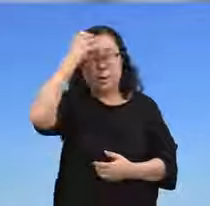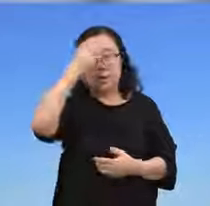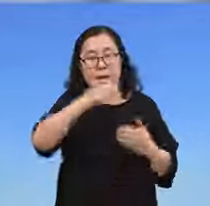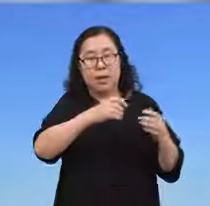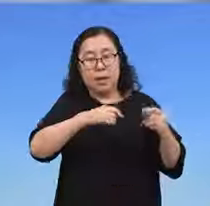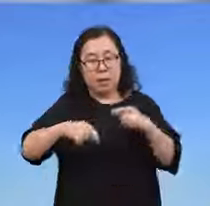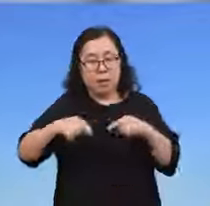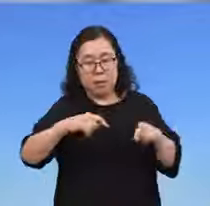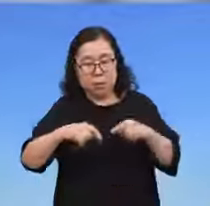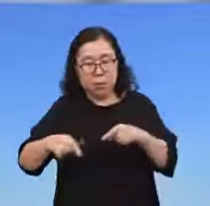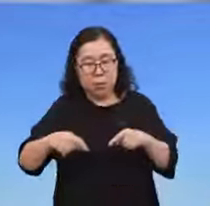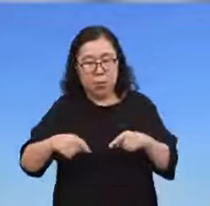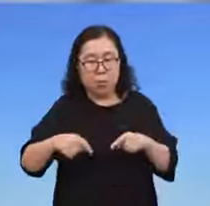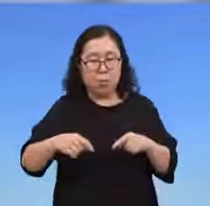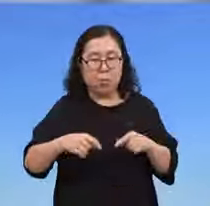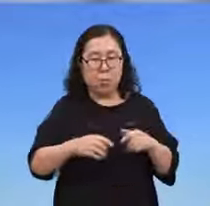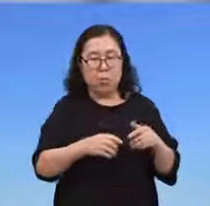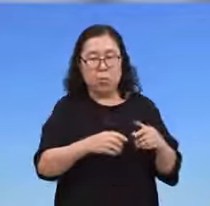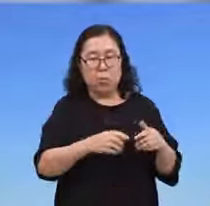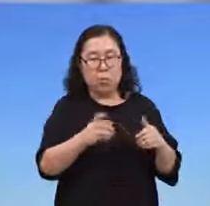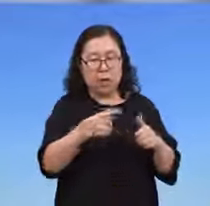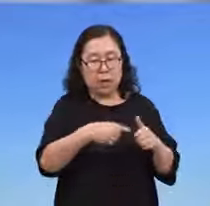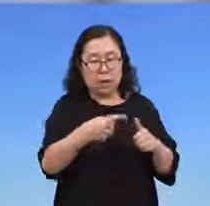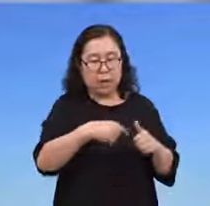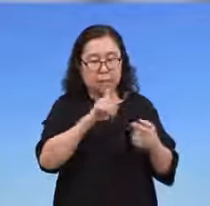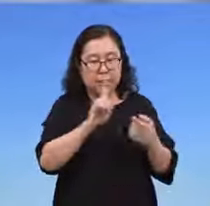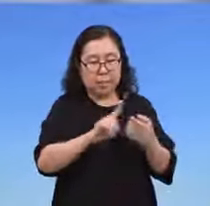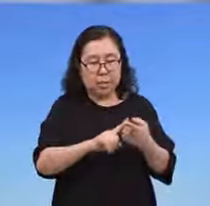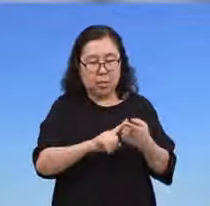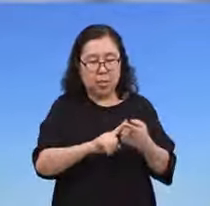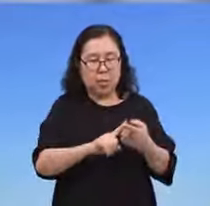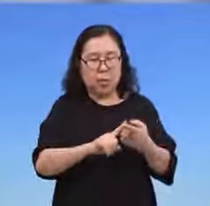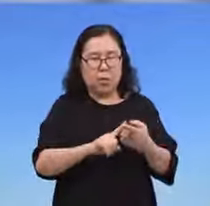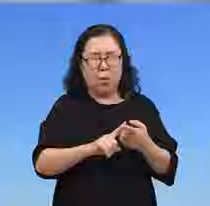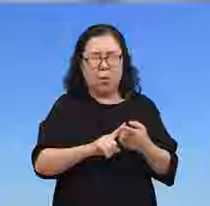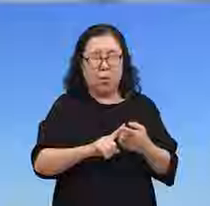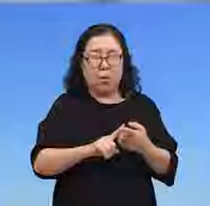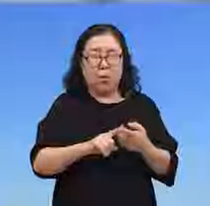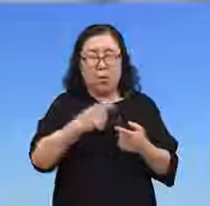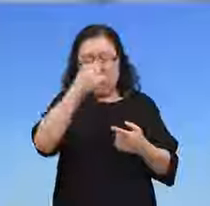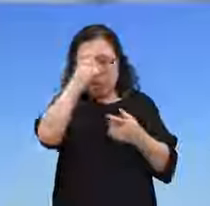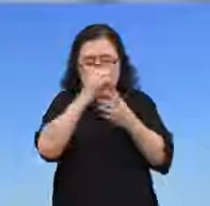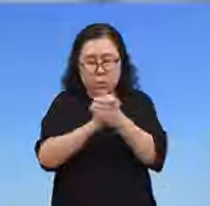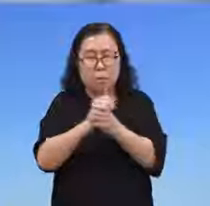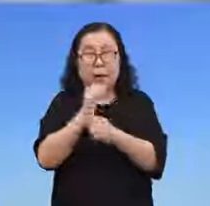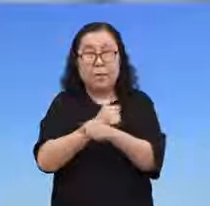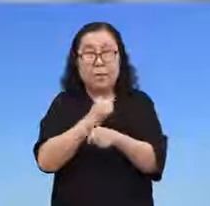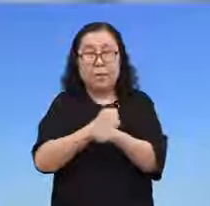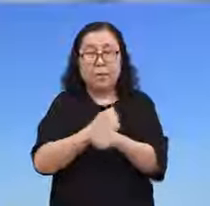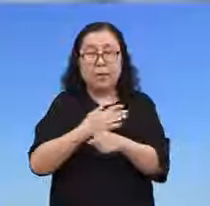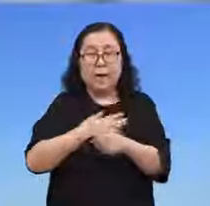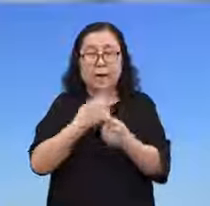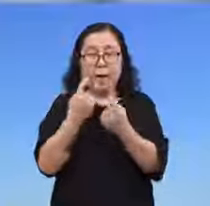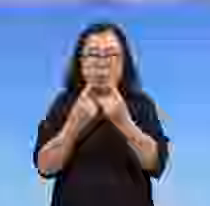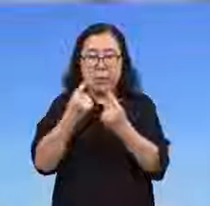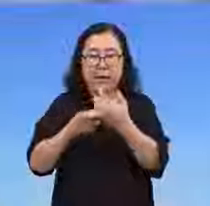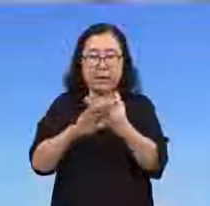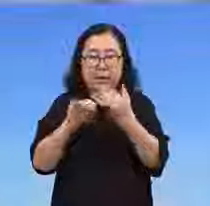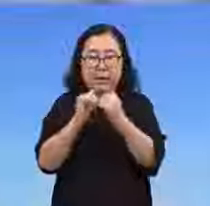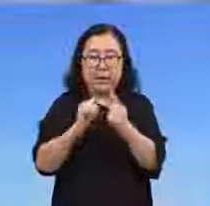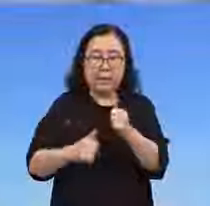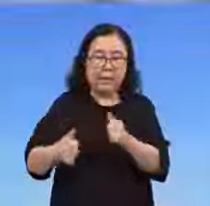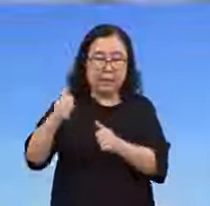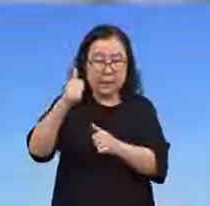성령님의 지도를 받아 드리는 기도는 늘 나보다 남을 낮게 여기는 마음, 누군가를 위하여 기도하고 누군가를